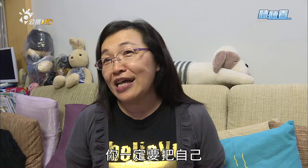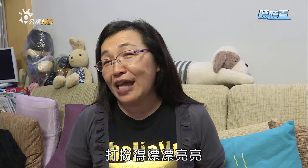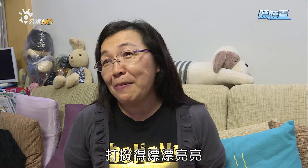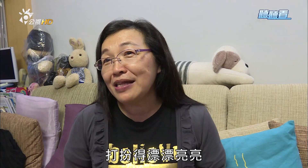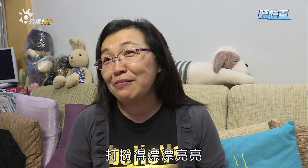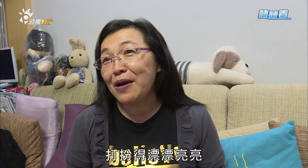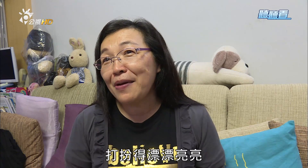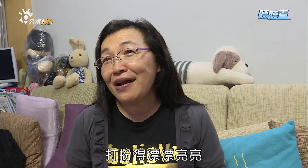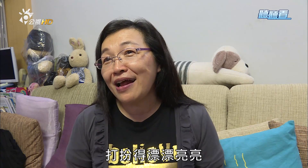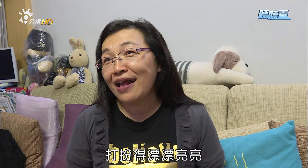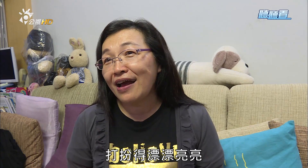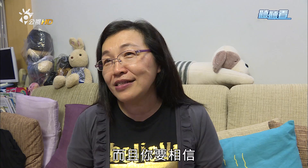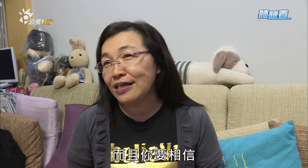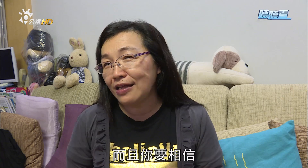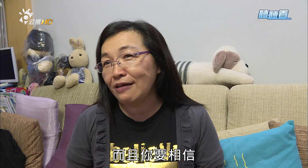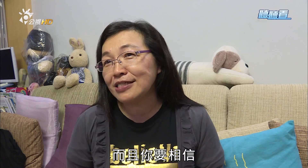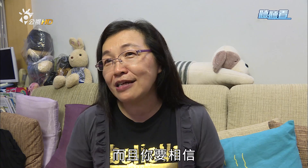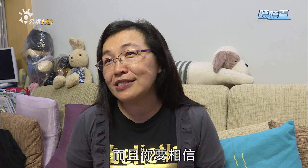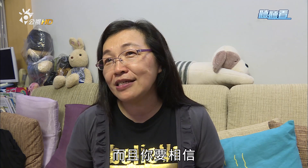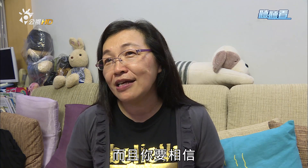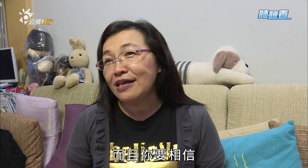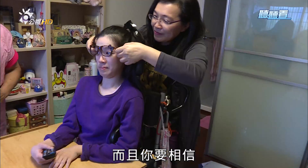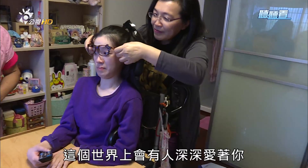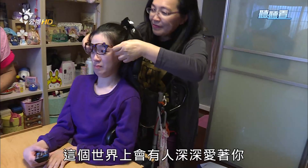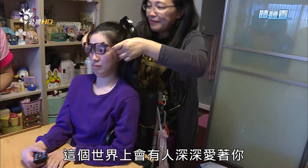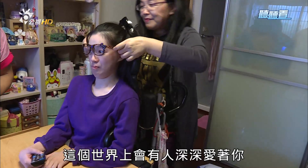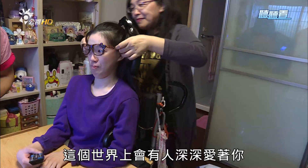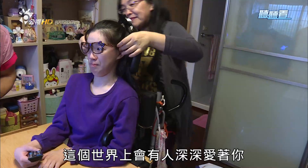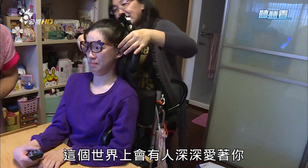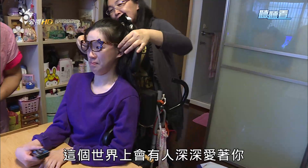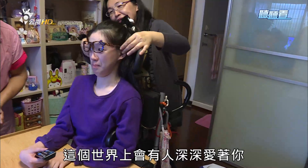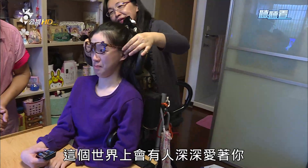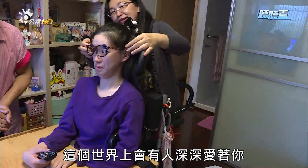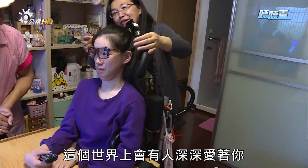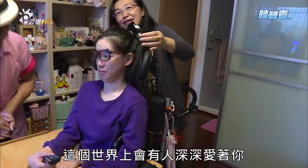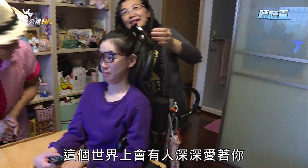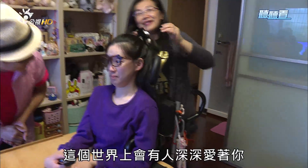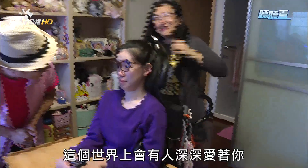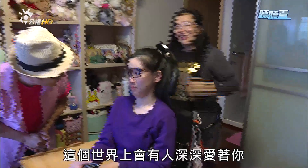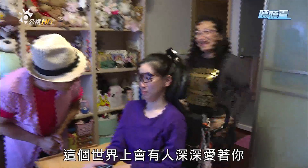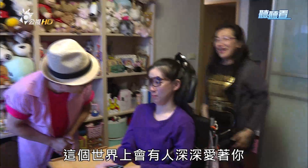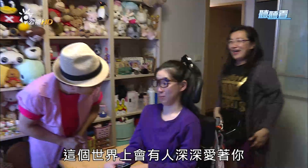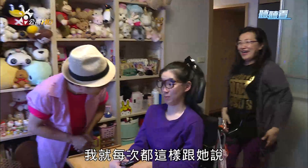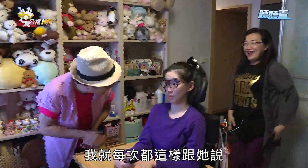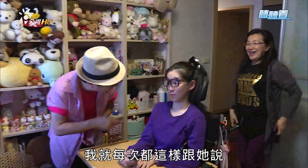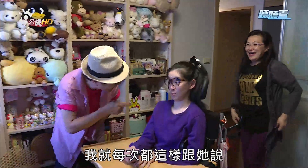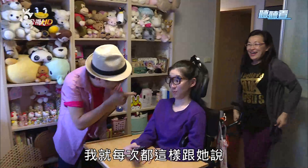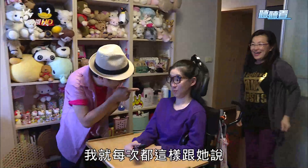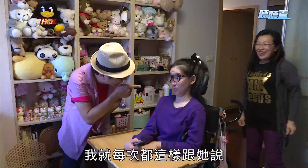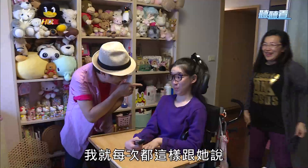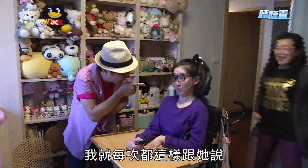打扮得漂漂亮亮，而且你要相信这个世界上会有人深深爱着你。我就每次都在跟他说。